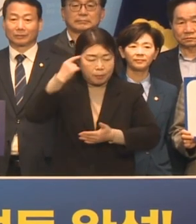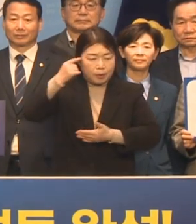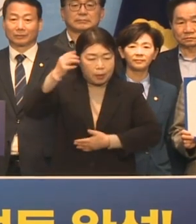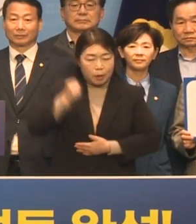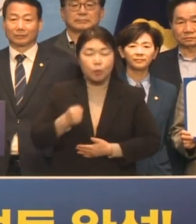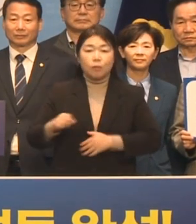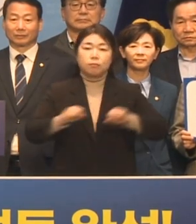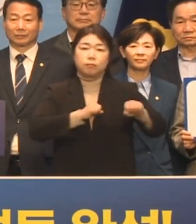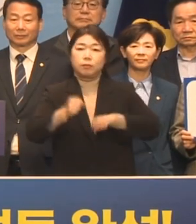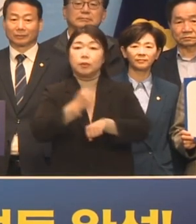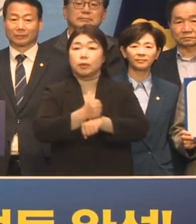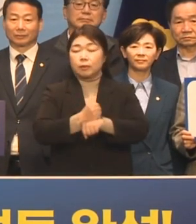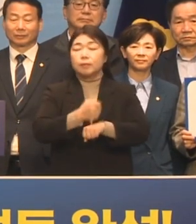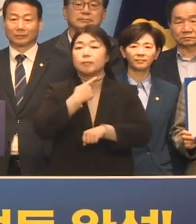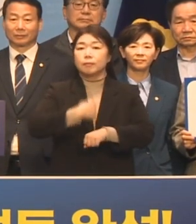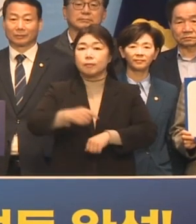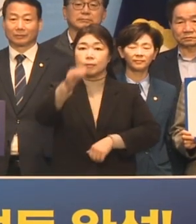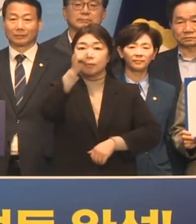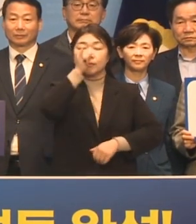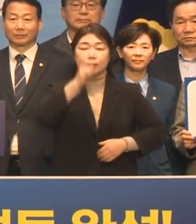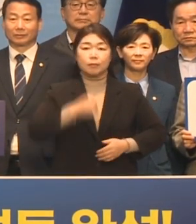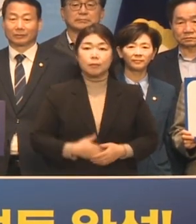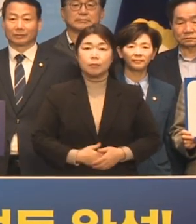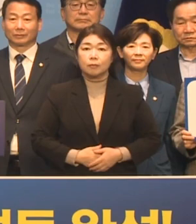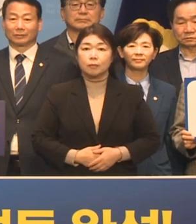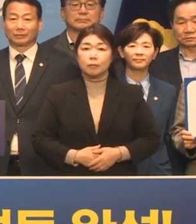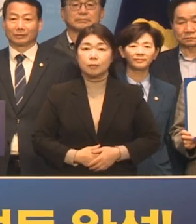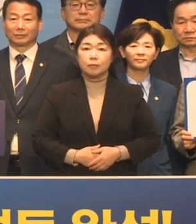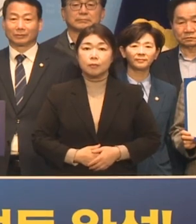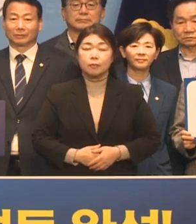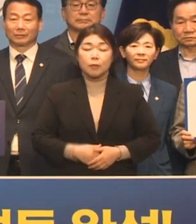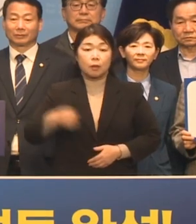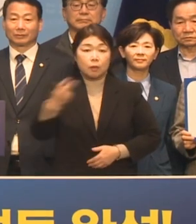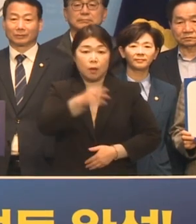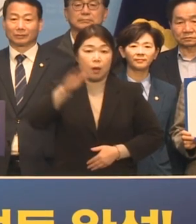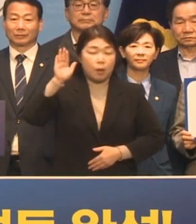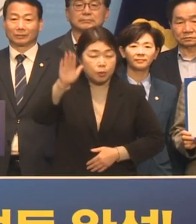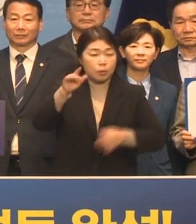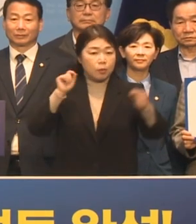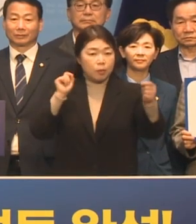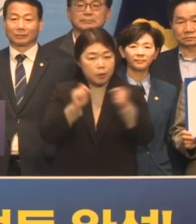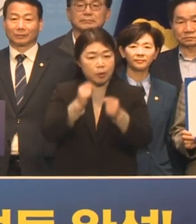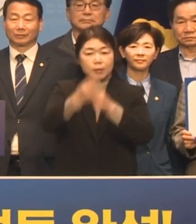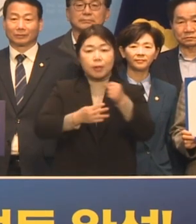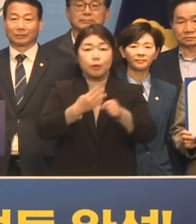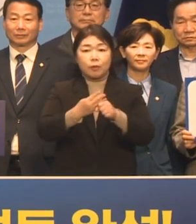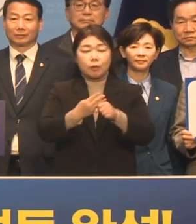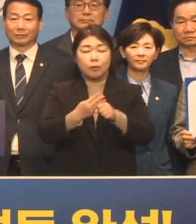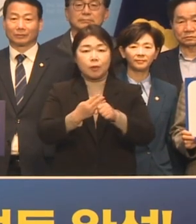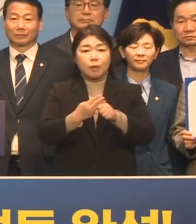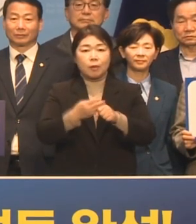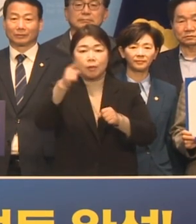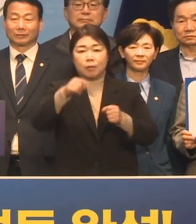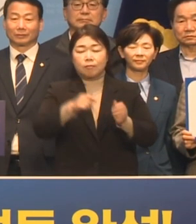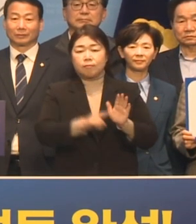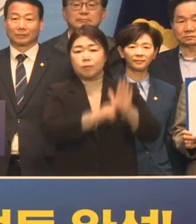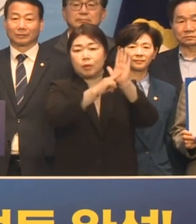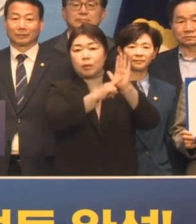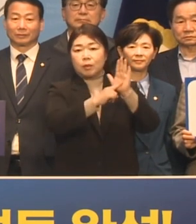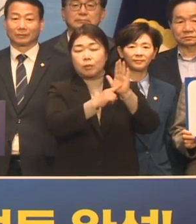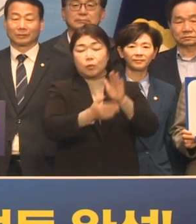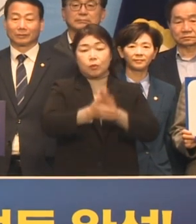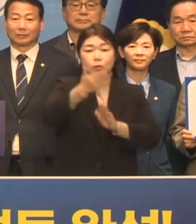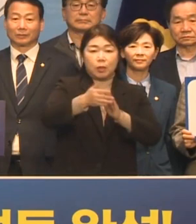의정활동의 원동력으로 삼아왔습니다. 그리고 앞으로 다가올 4년 인류도시 중구 성동구를